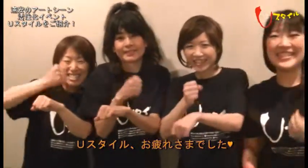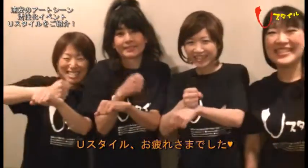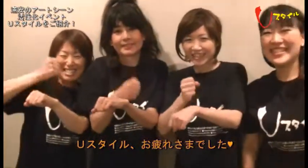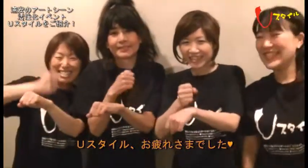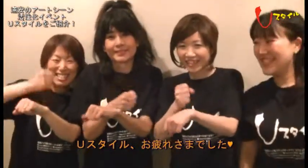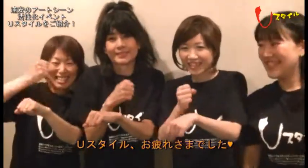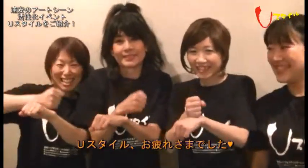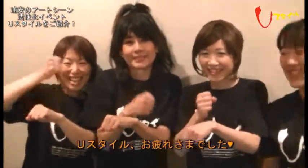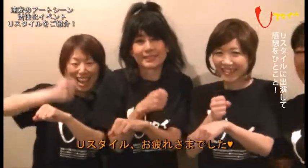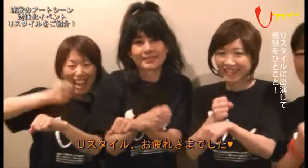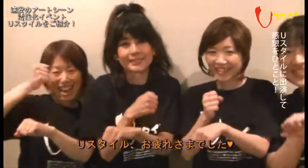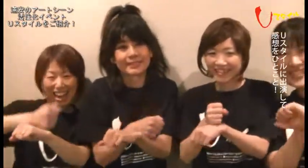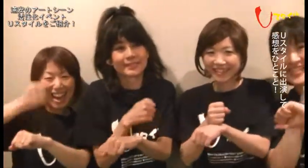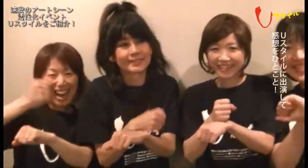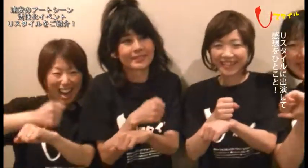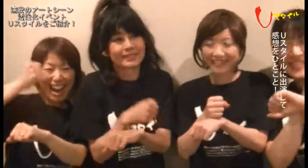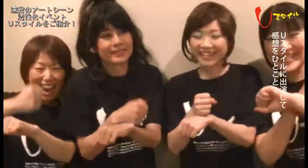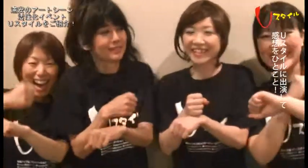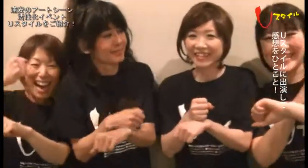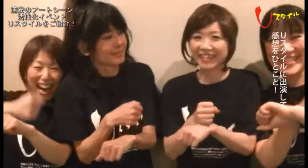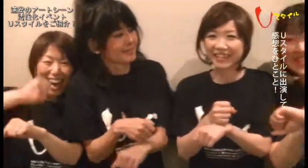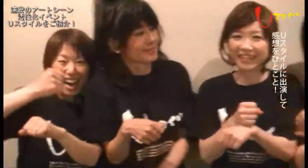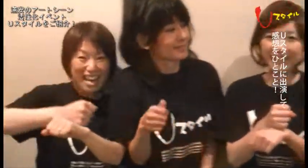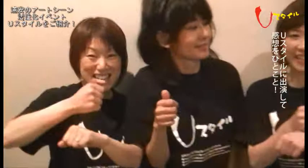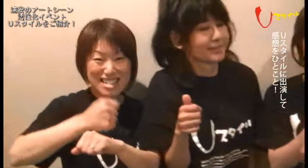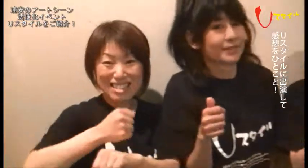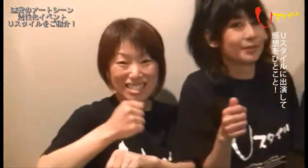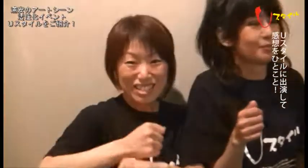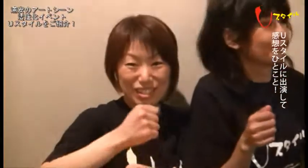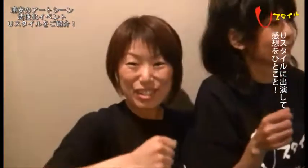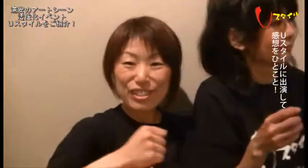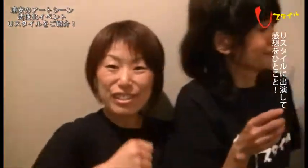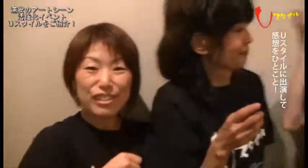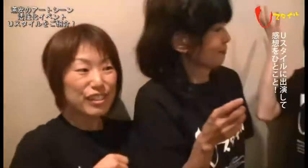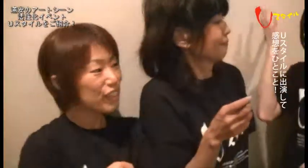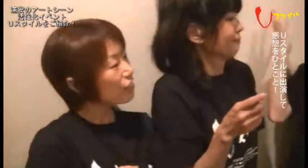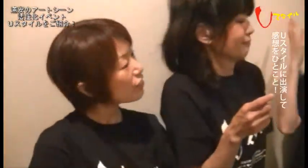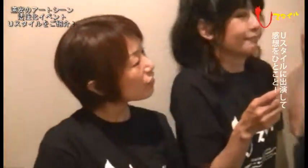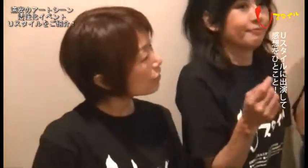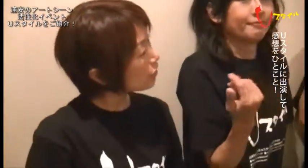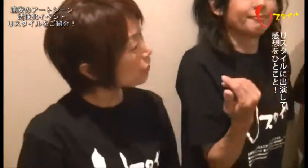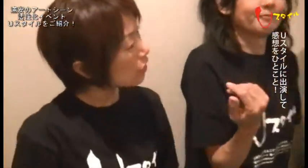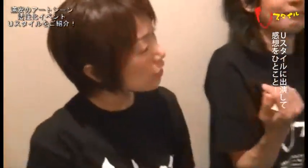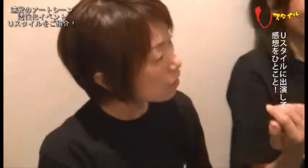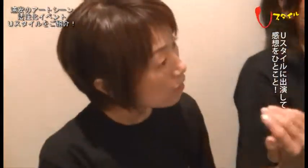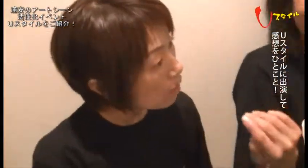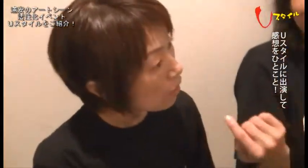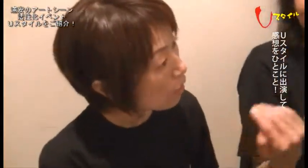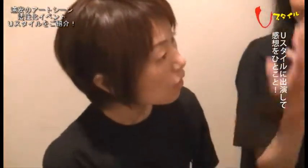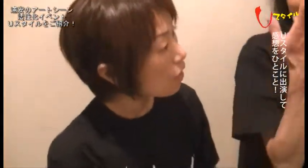じゃあへと皆さんそれぞれ何かの感想はい